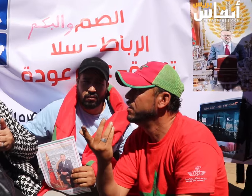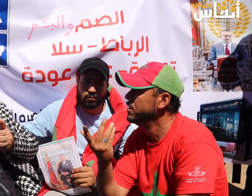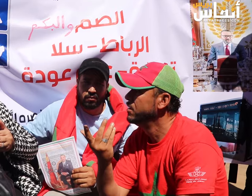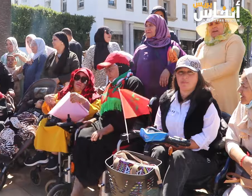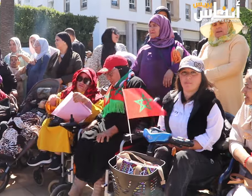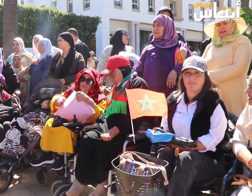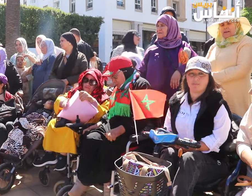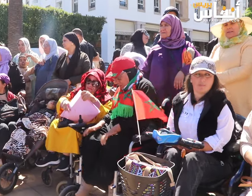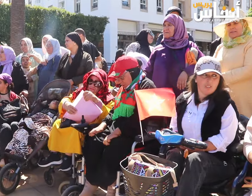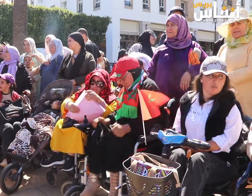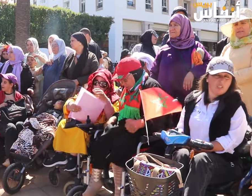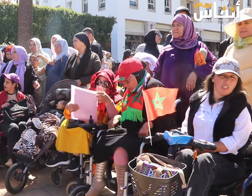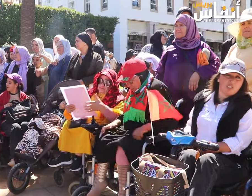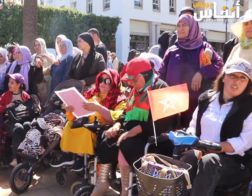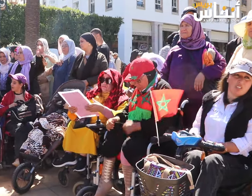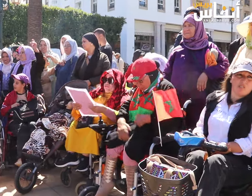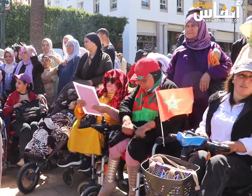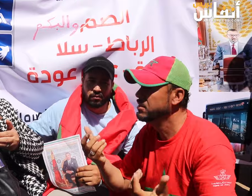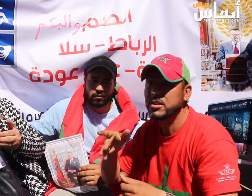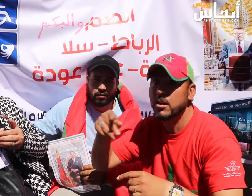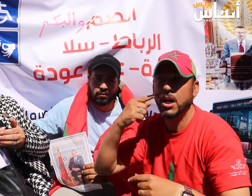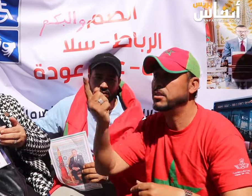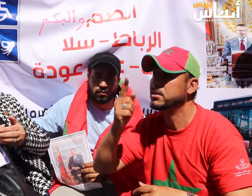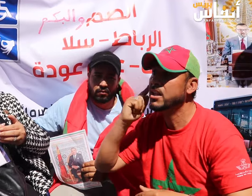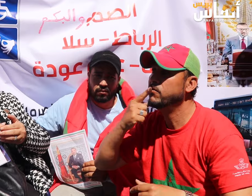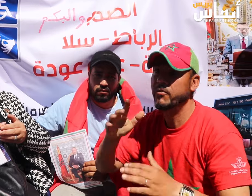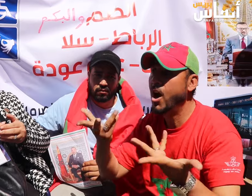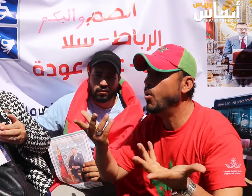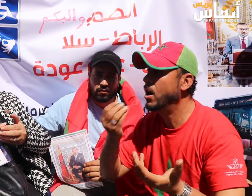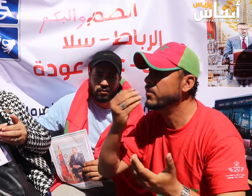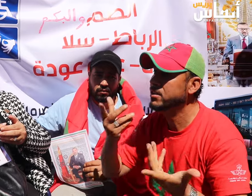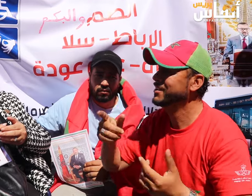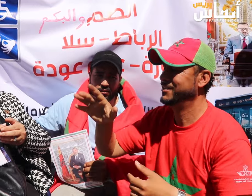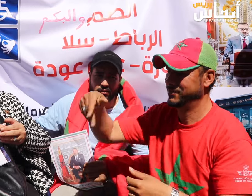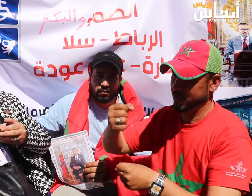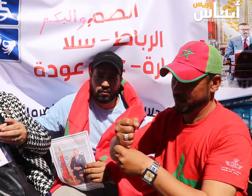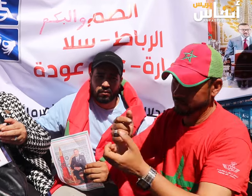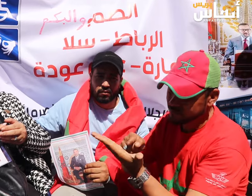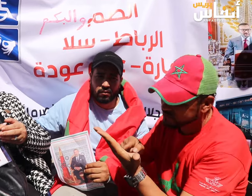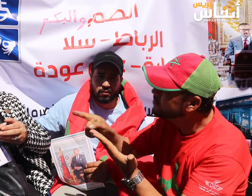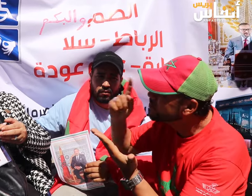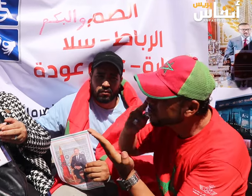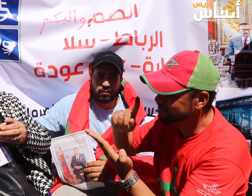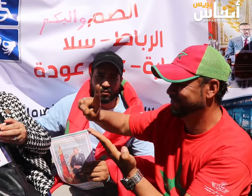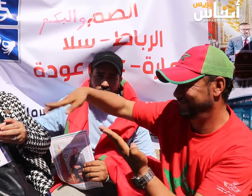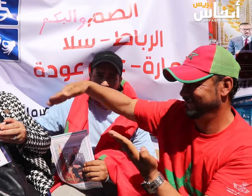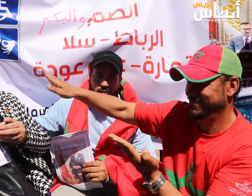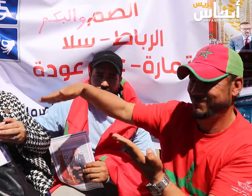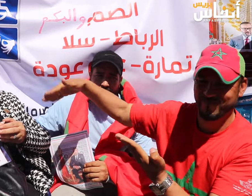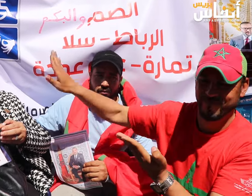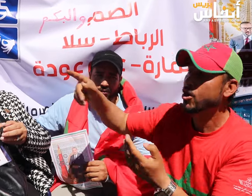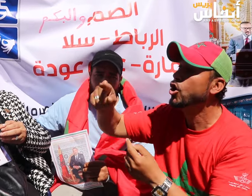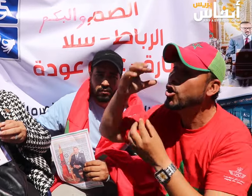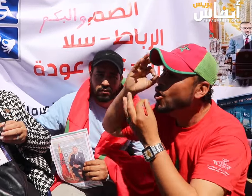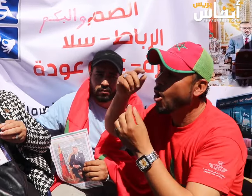فين غنمشيو؟ العمل ديالنا منين غناكلو؟ كنعياو ونقلبو وما